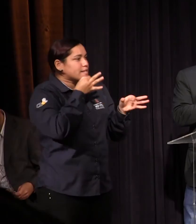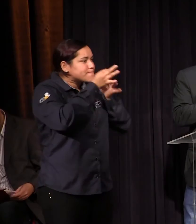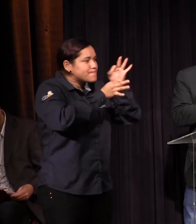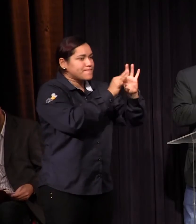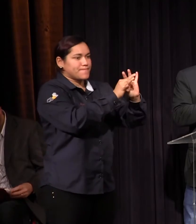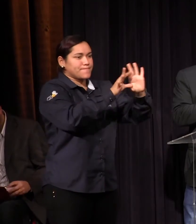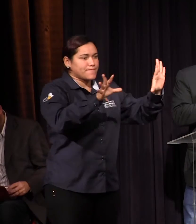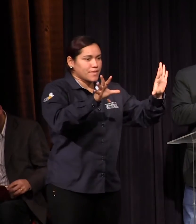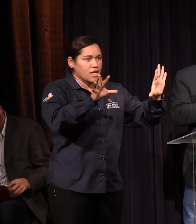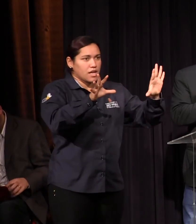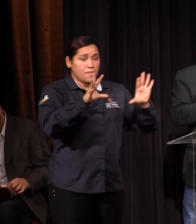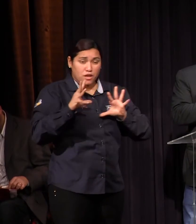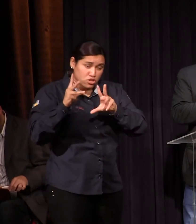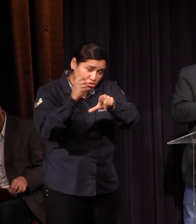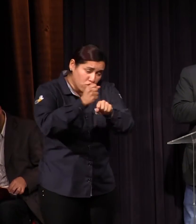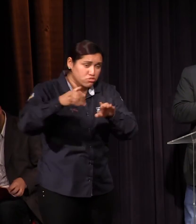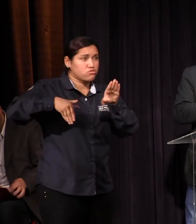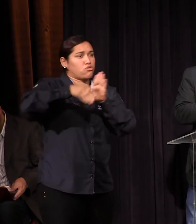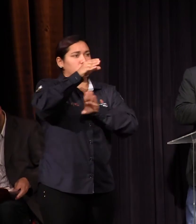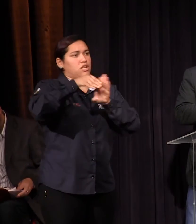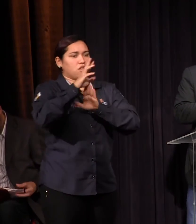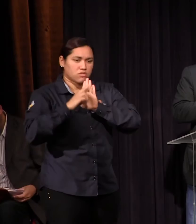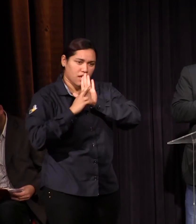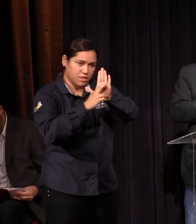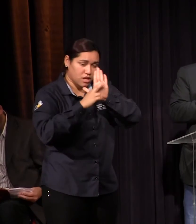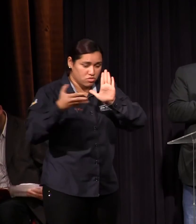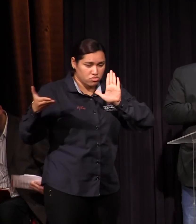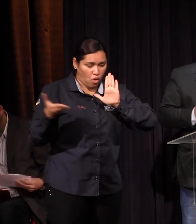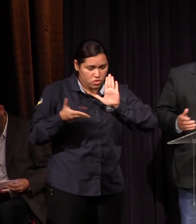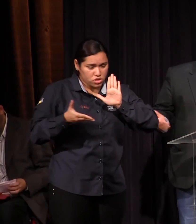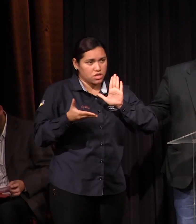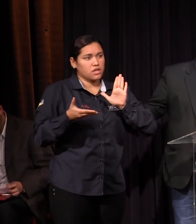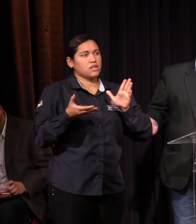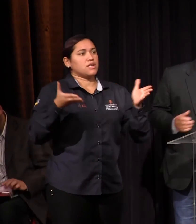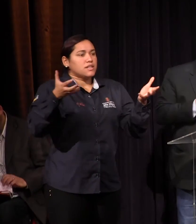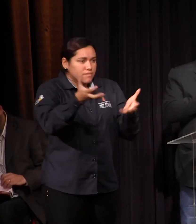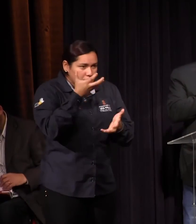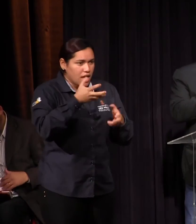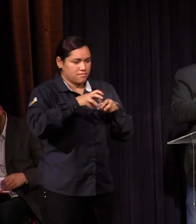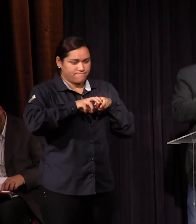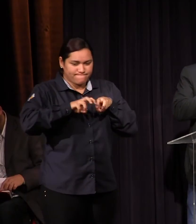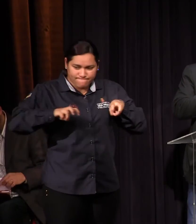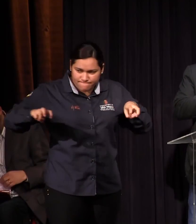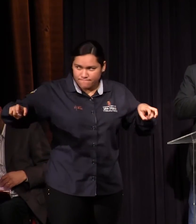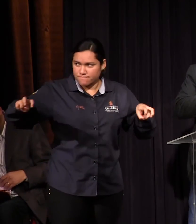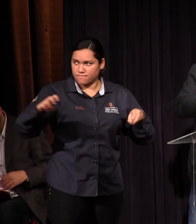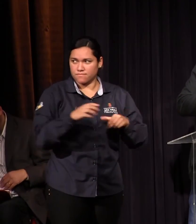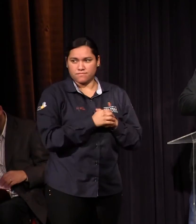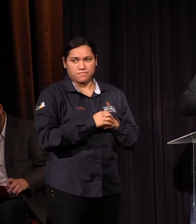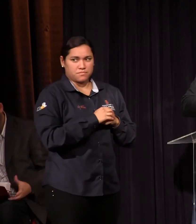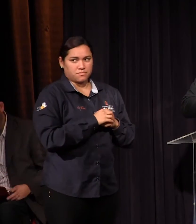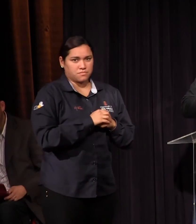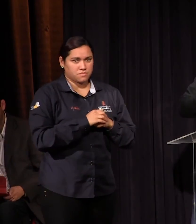todos os conselheiros aqui representados eu gostaria que eles compuseram sem a mesa